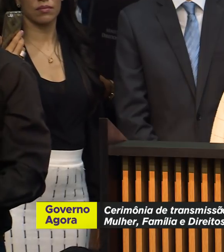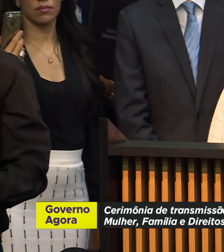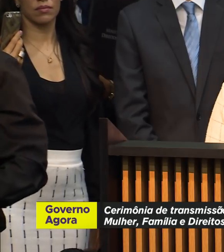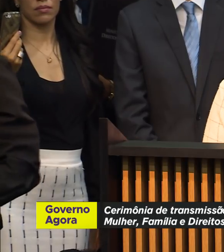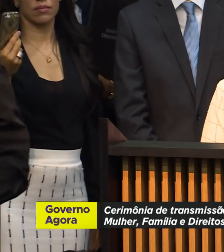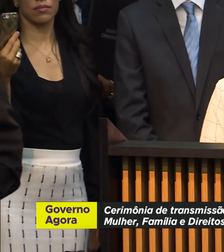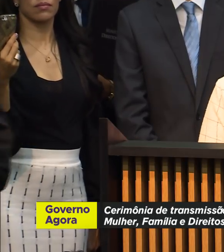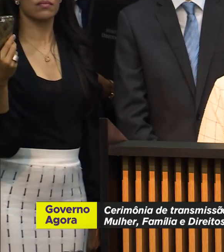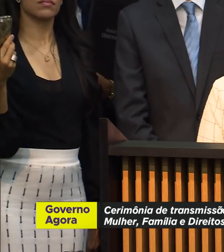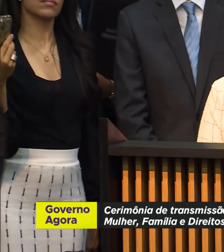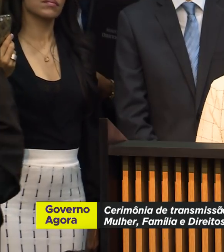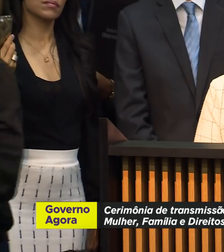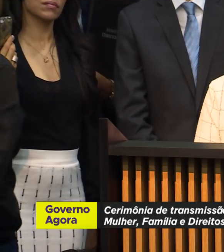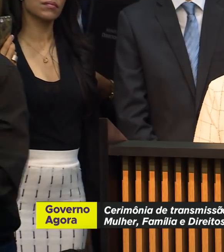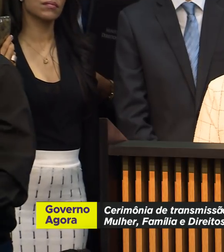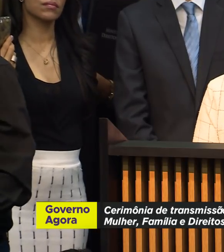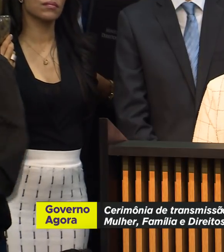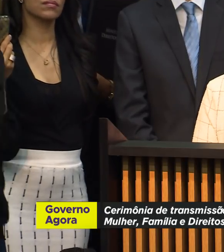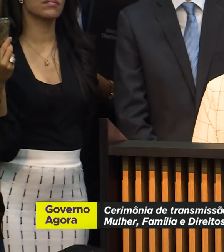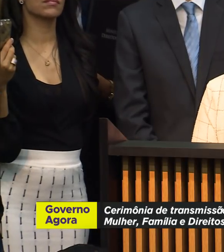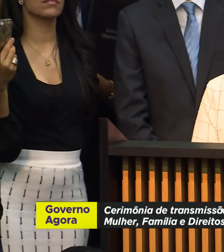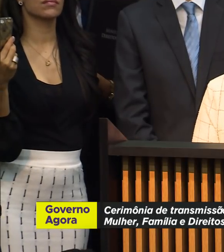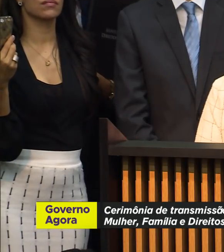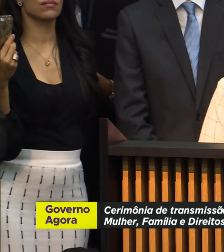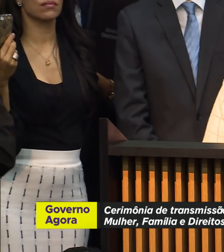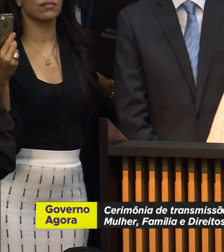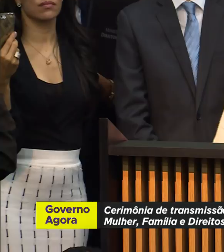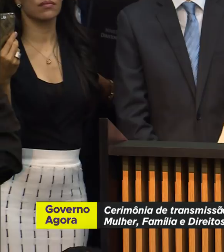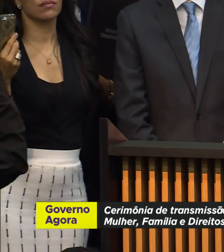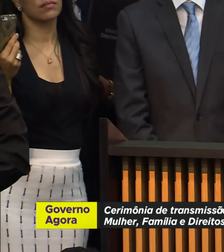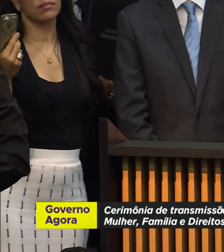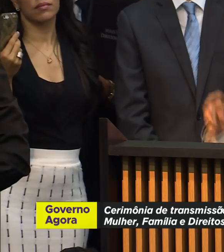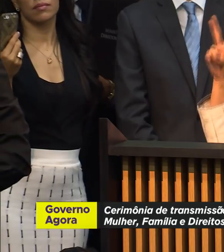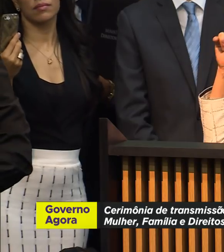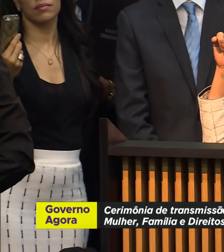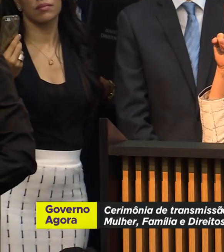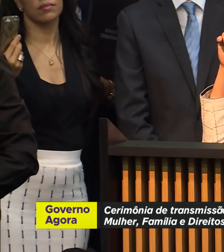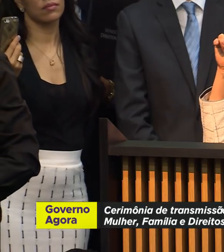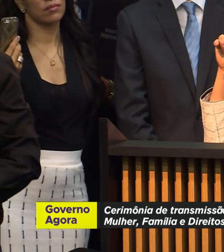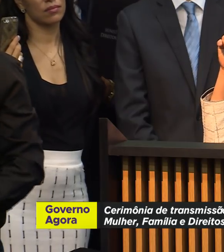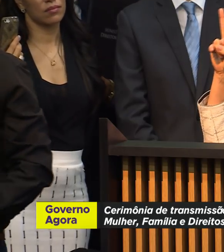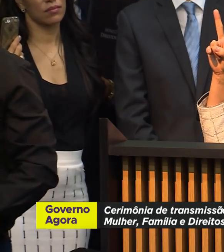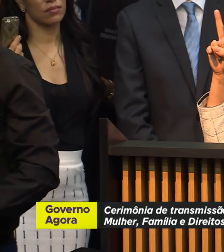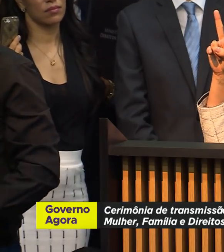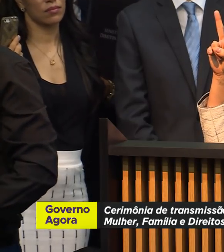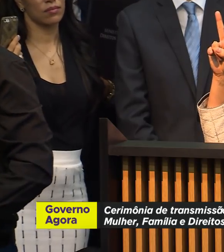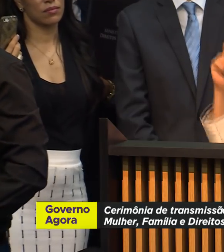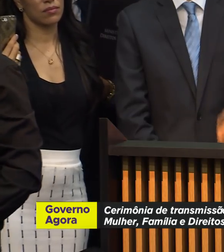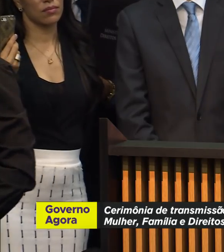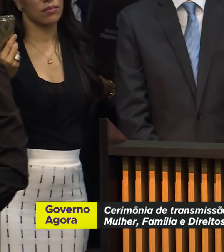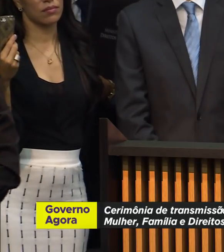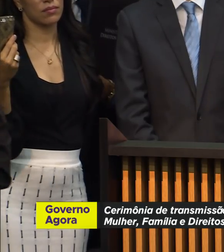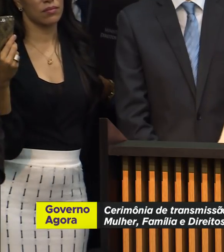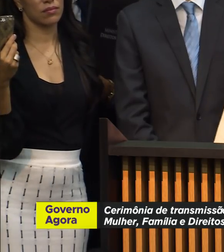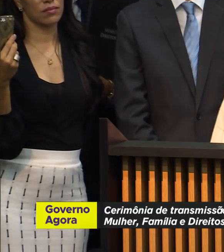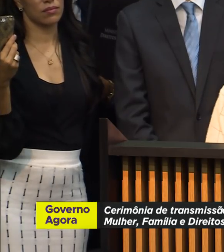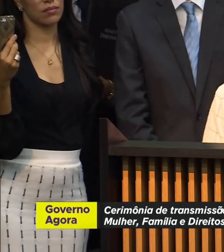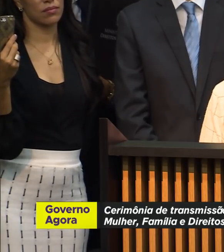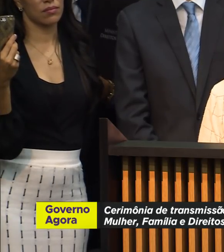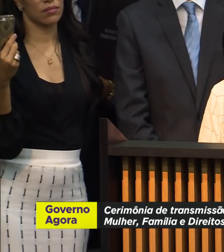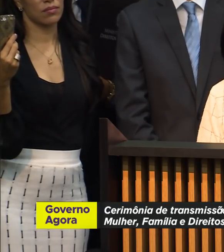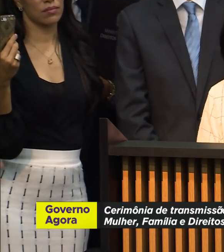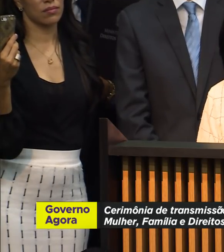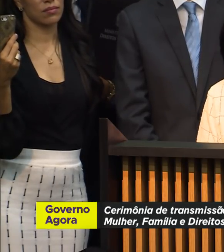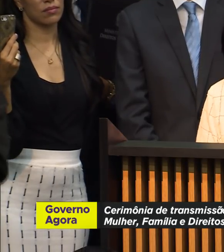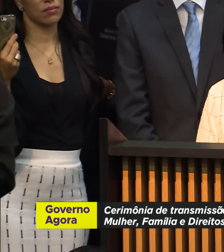enterra uma criança viva, ela não morre na hora. Eu tenho um menino que está comigo que ficou enterrado por 2 horas. O Brasil inteiro